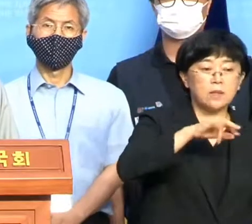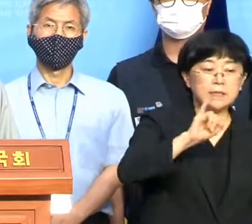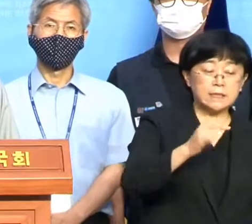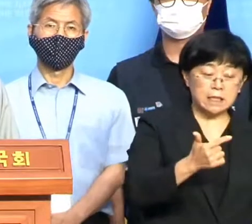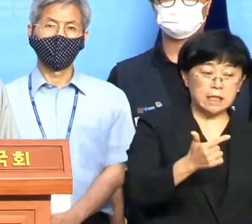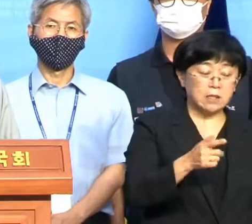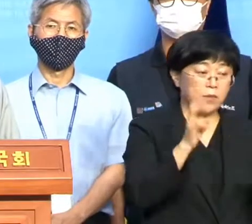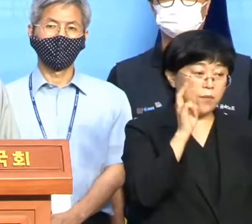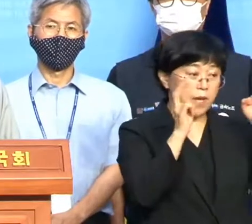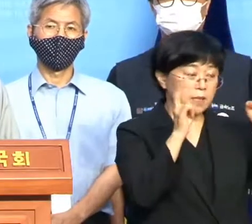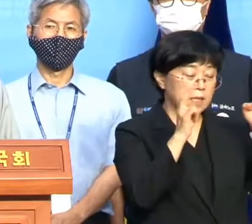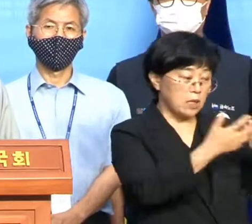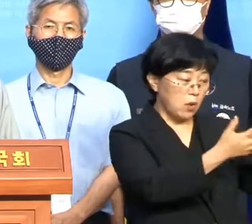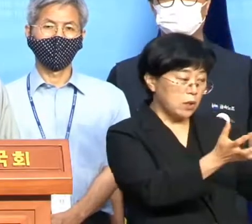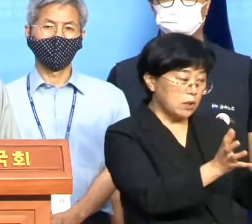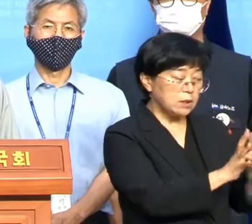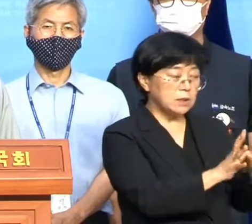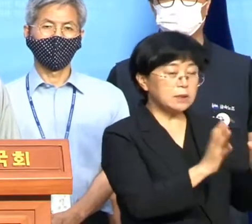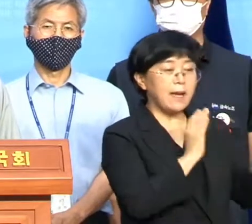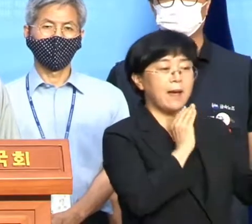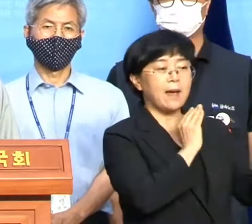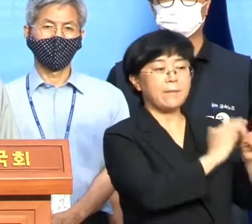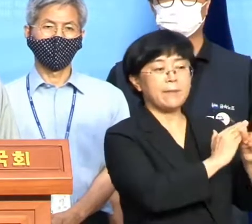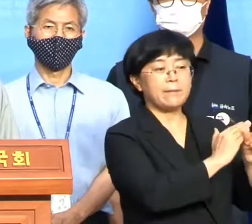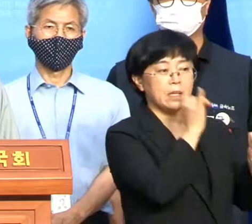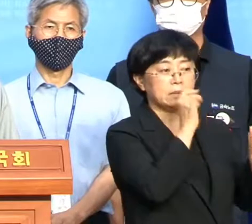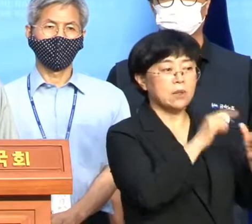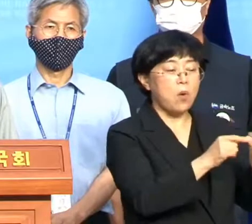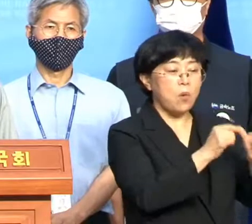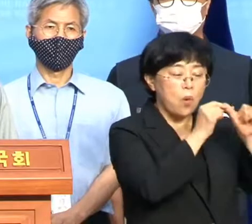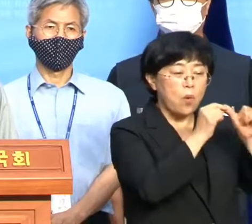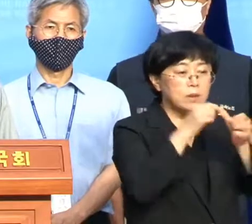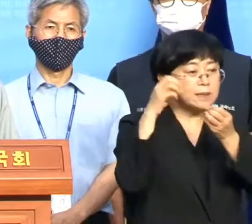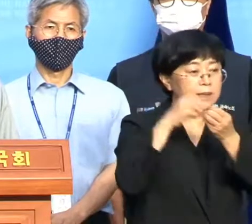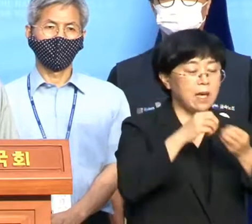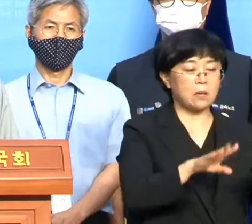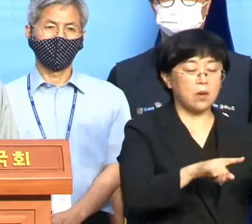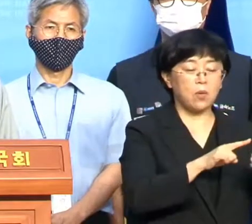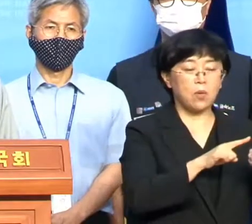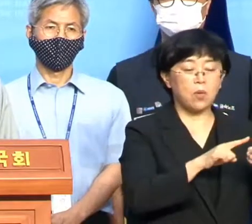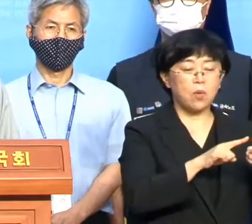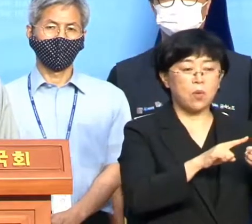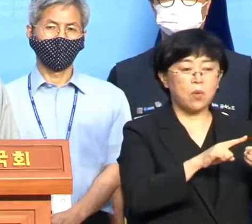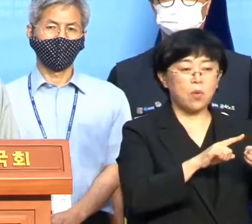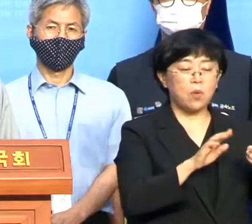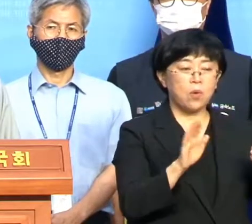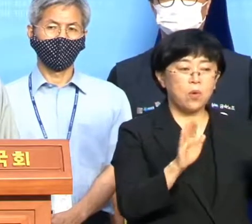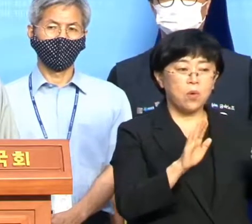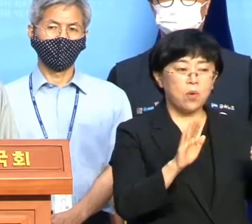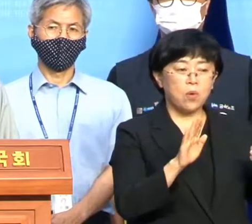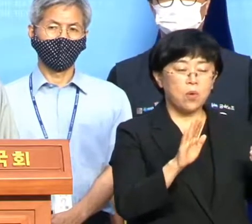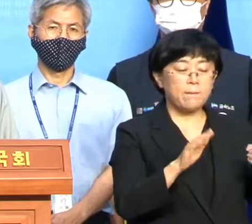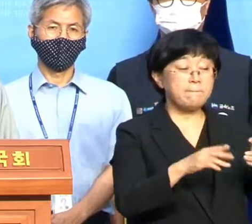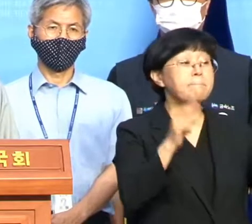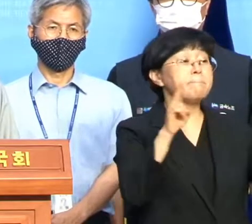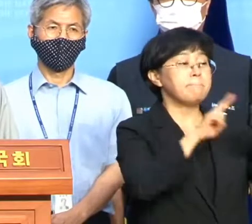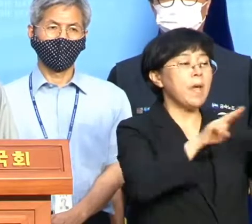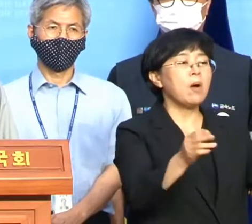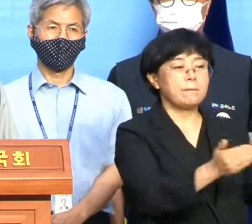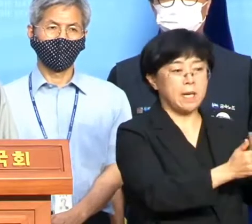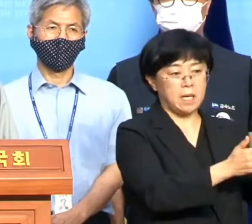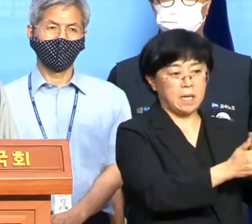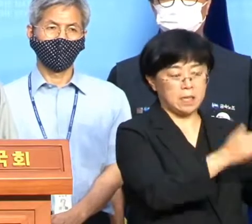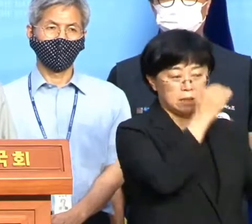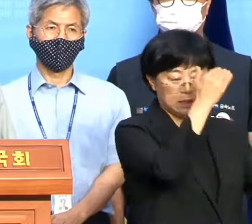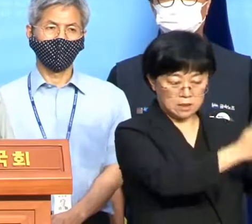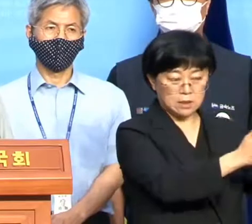조합원들을 집단해고 올라요 그리고 고용 신길 하지 않고 폐업을 쓴 1 2부